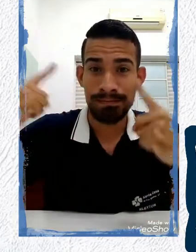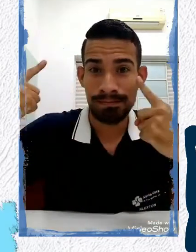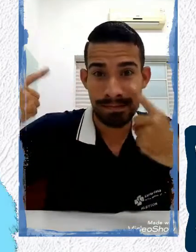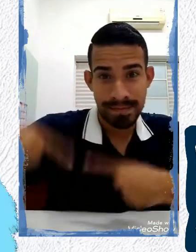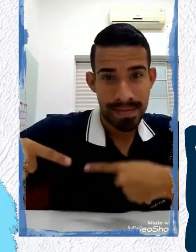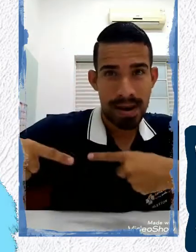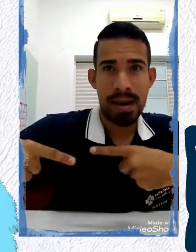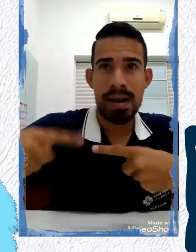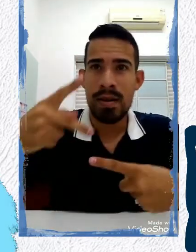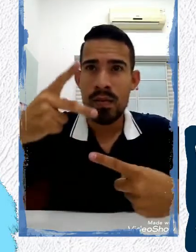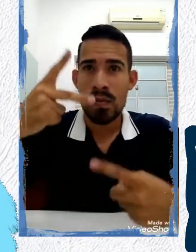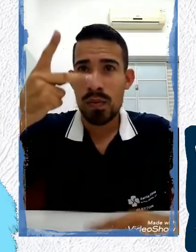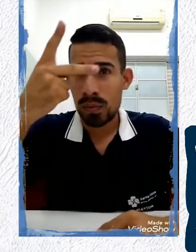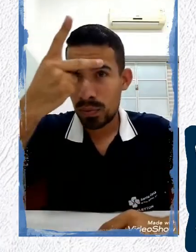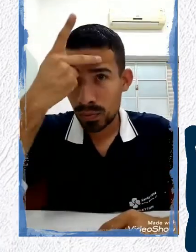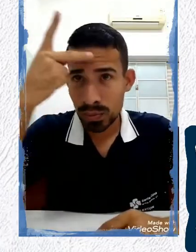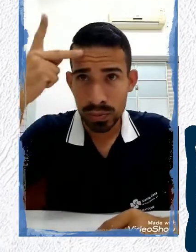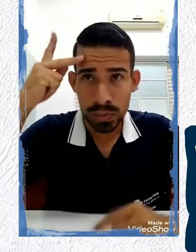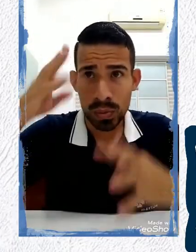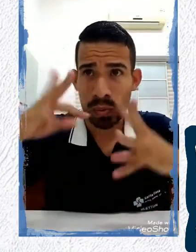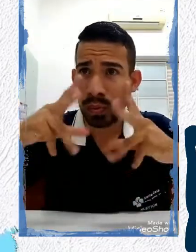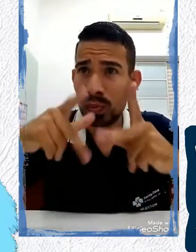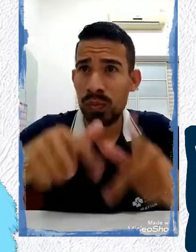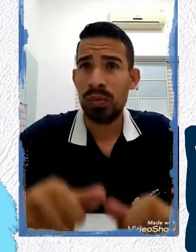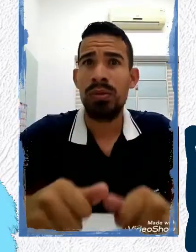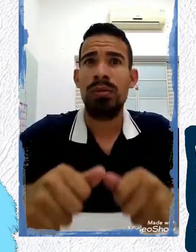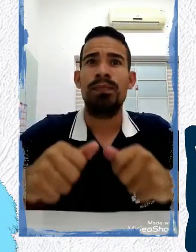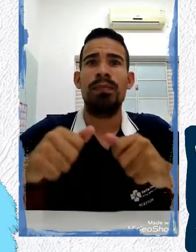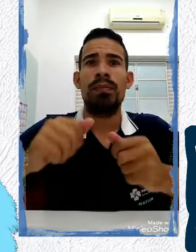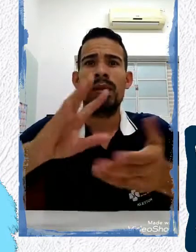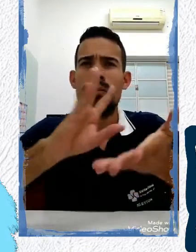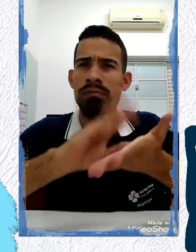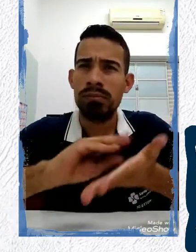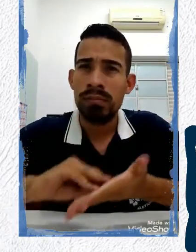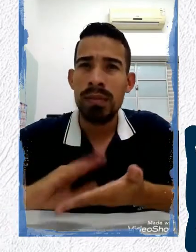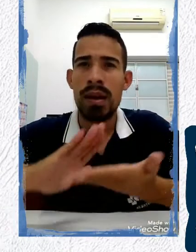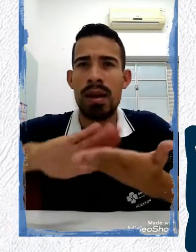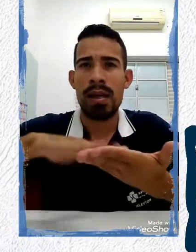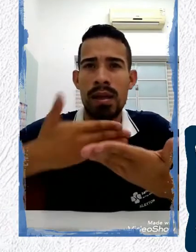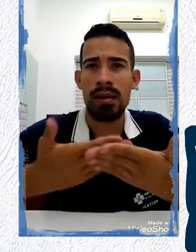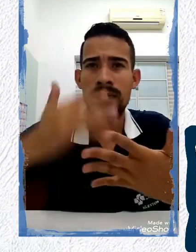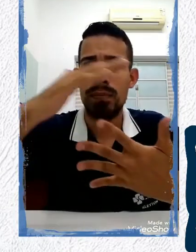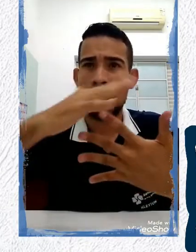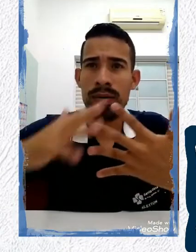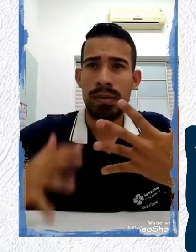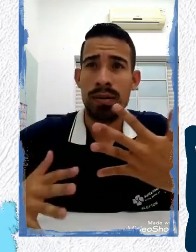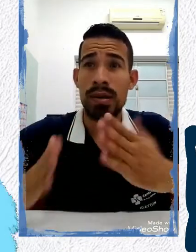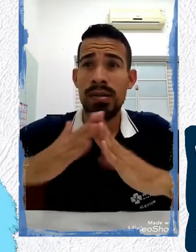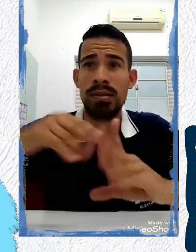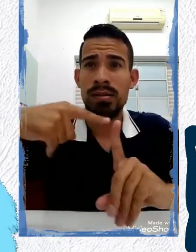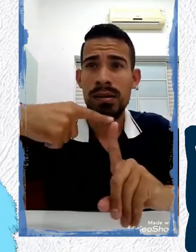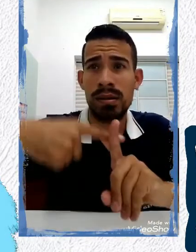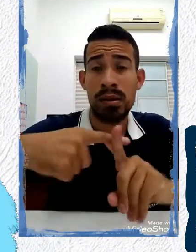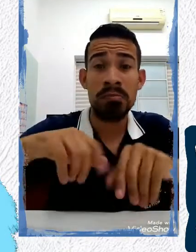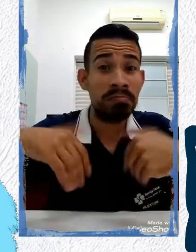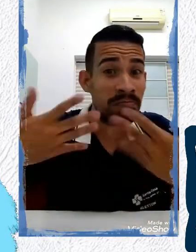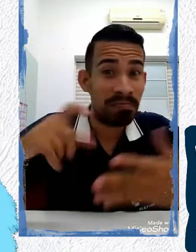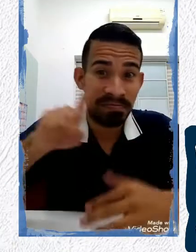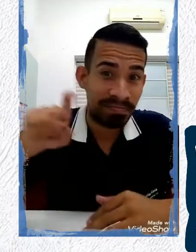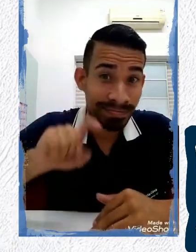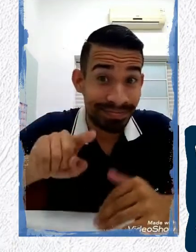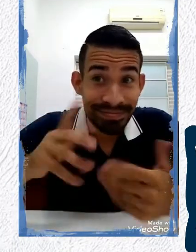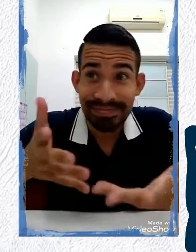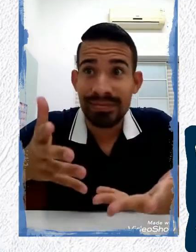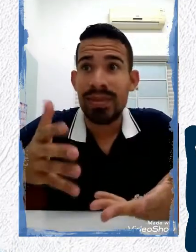Eu vou falar um desafio, mas é livre. Desafio a todas as pessoas a tentarem colocar